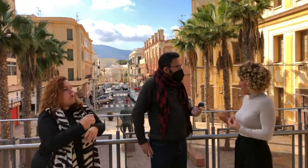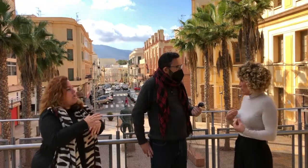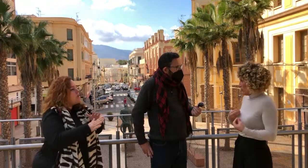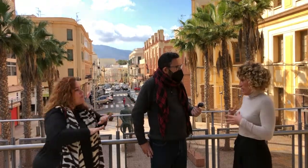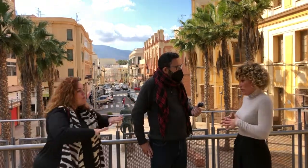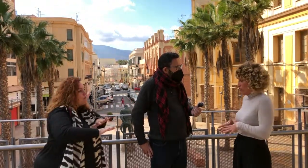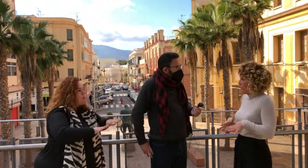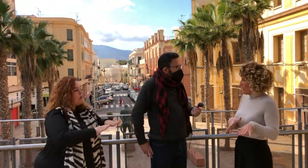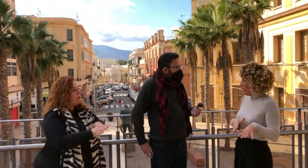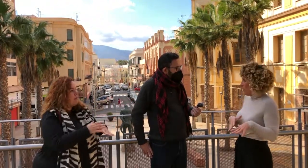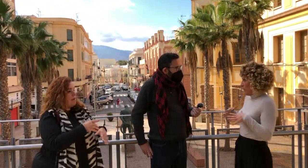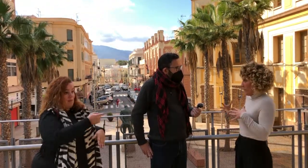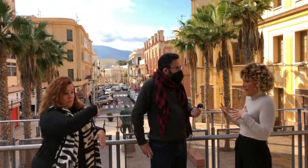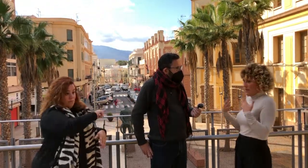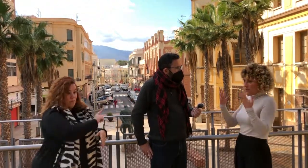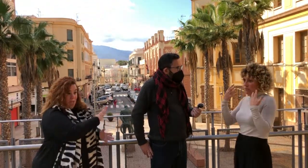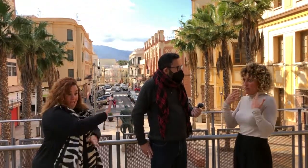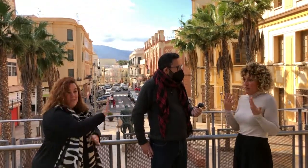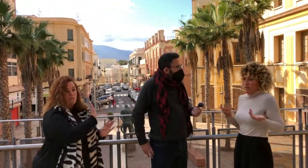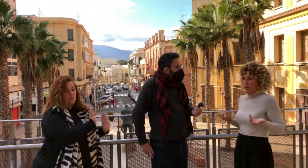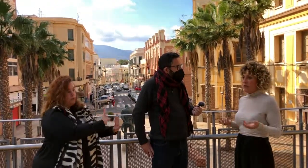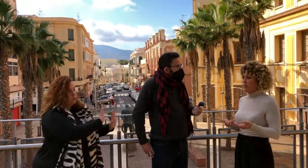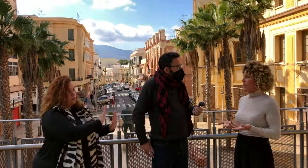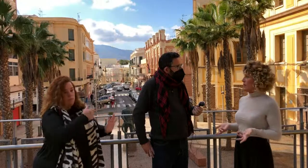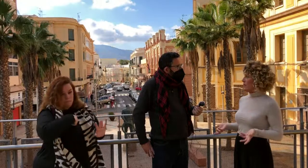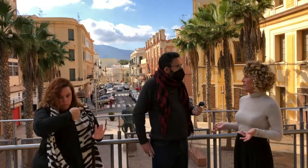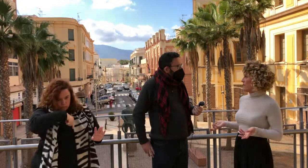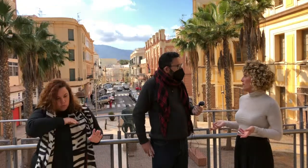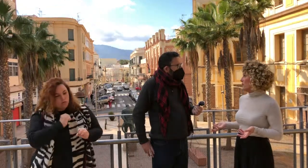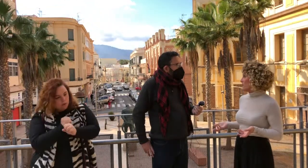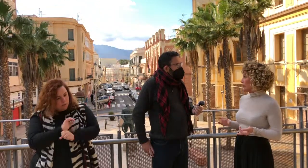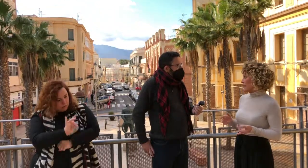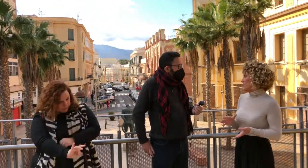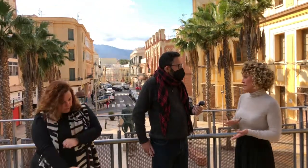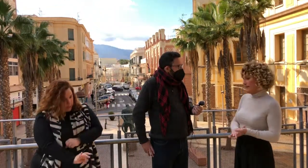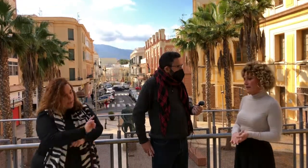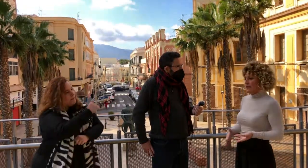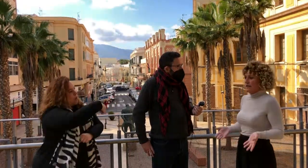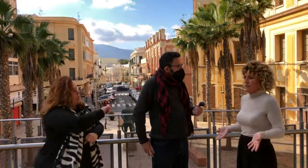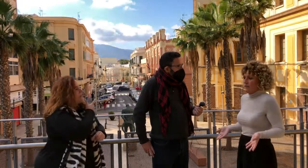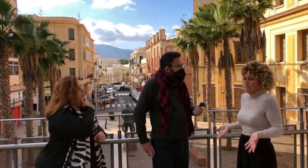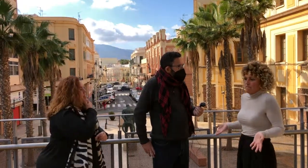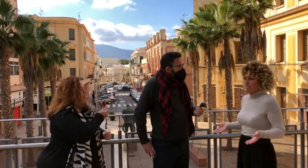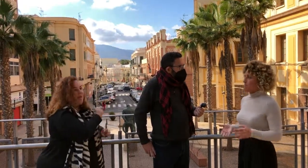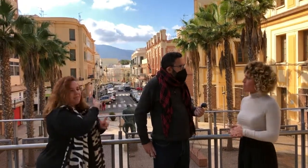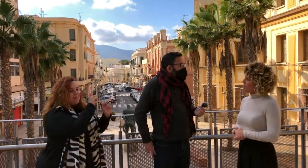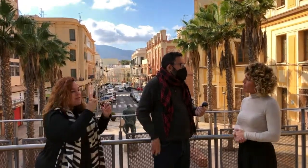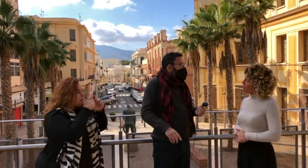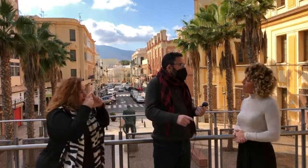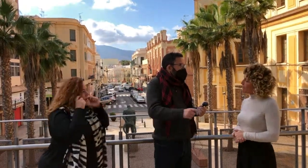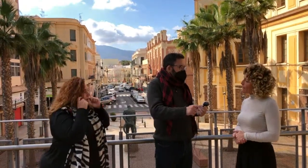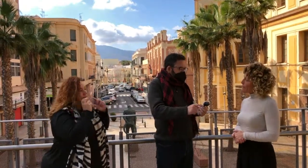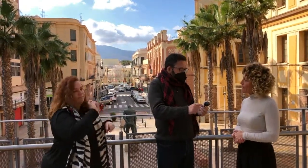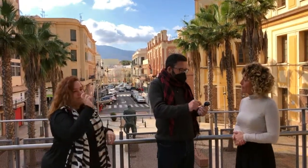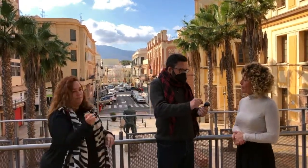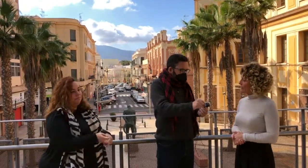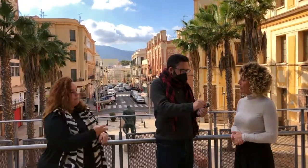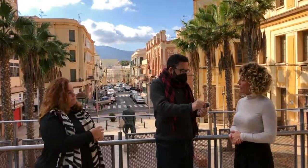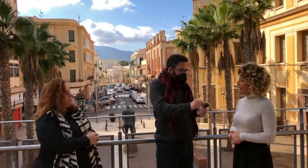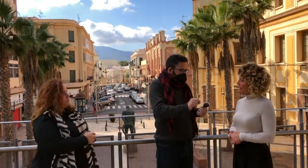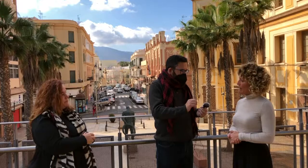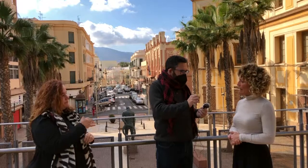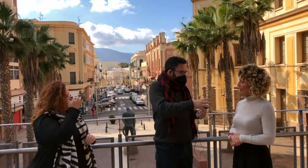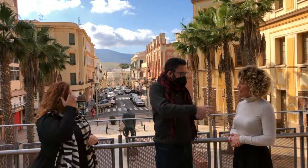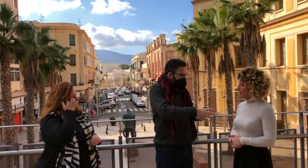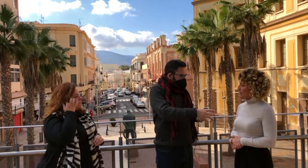no es para nosotros. Para nosotros el trabajo, pero para ellos, pues facilidades, ¿no? Tema de mascarillas, tema... Claro, porque ellos